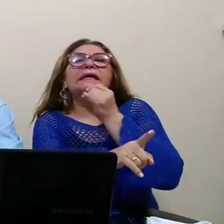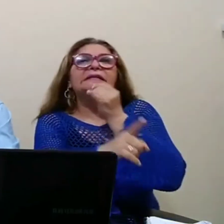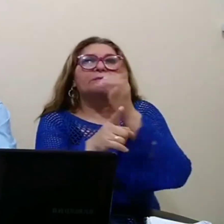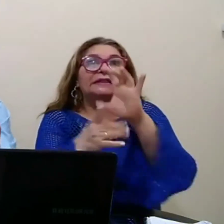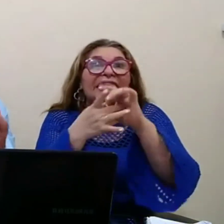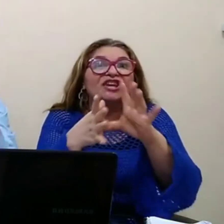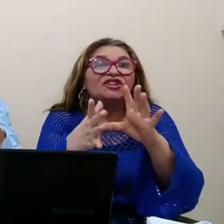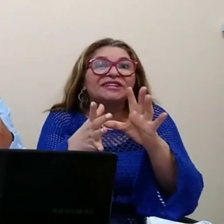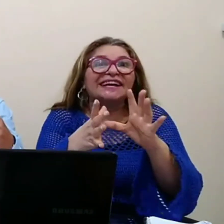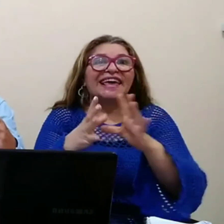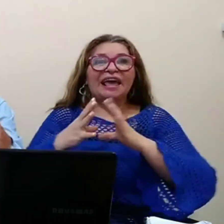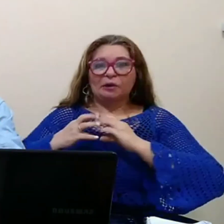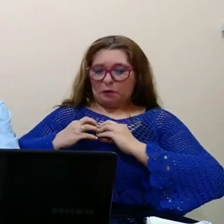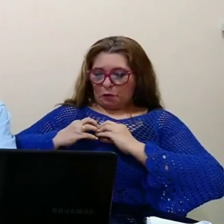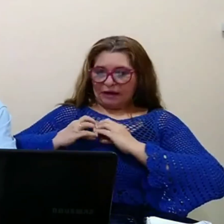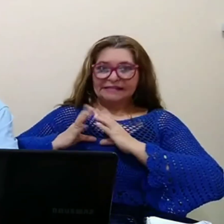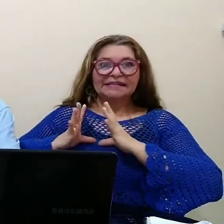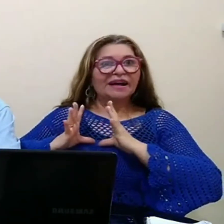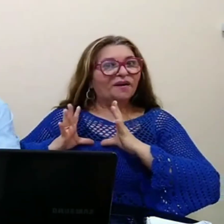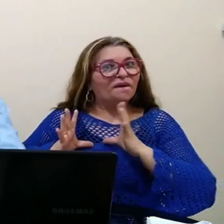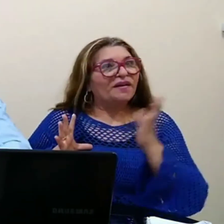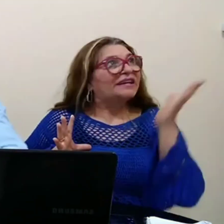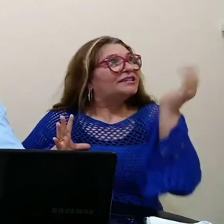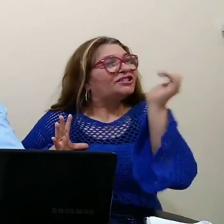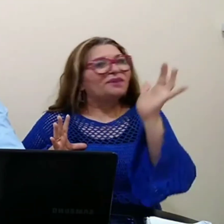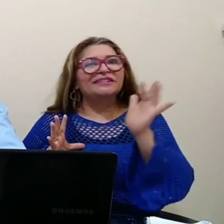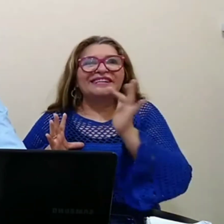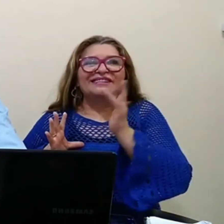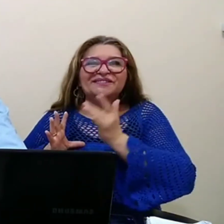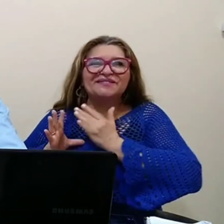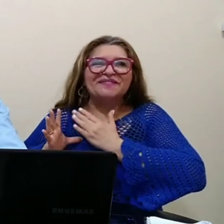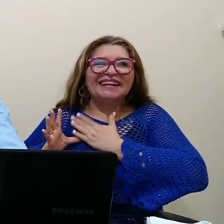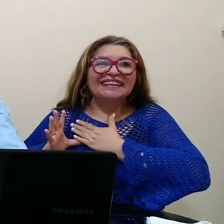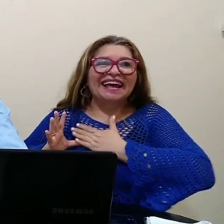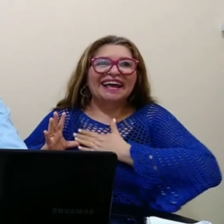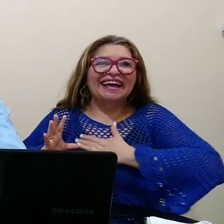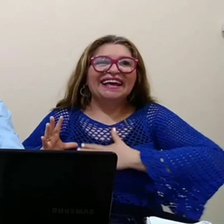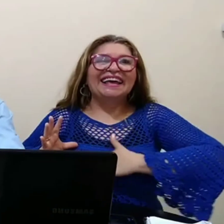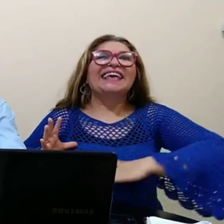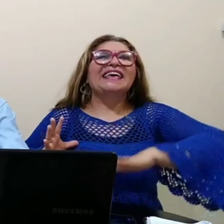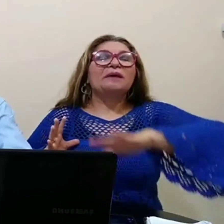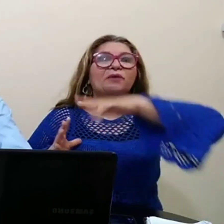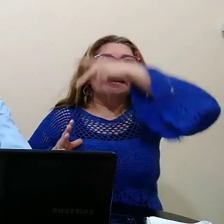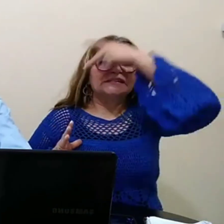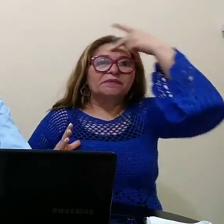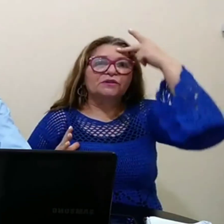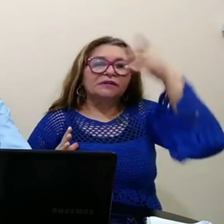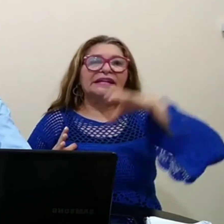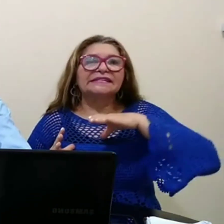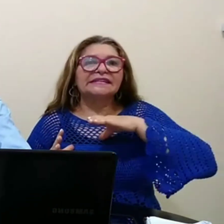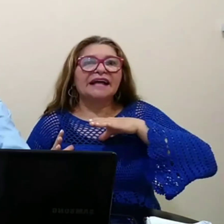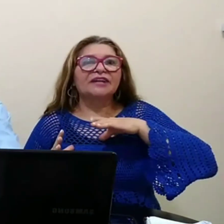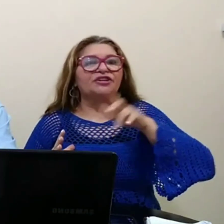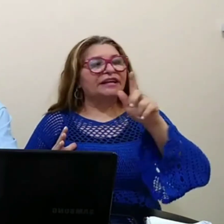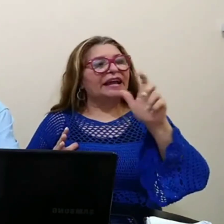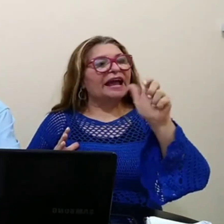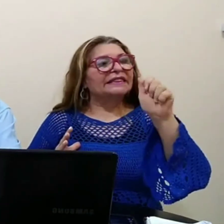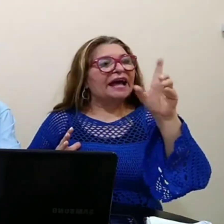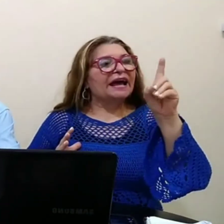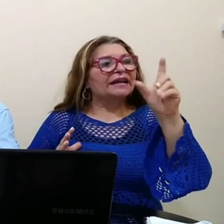positiva. Convida Jesus para entrar no teu coração, porque os moradores de Gadara ou de Gerasa, eles não fizeram